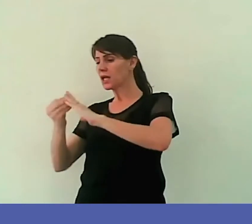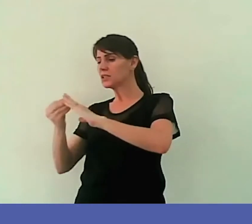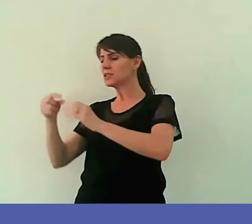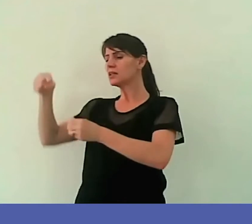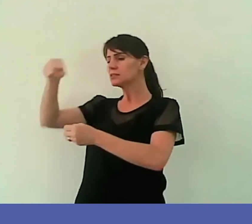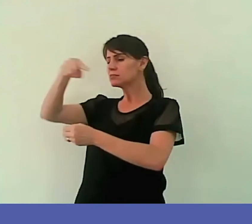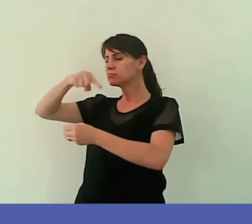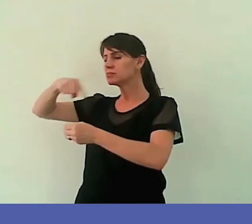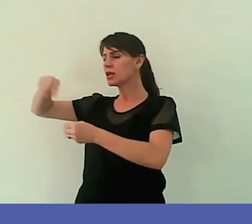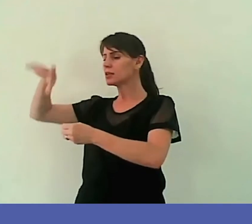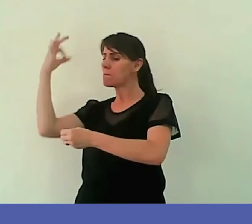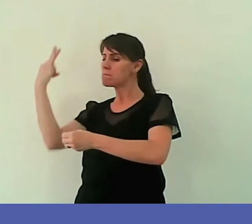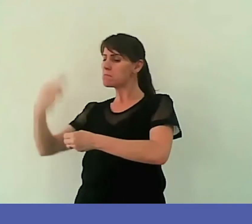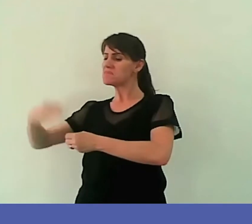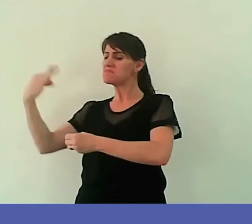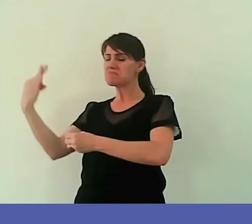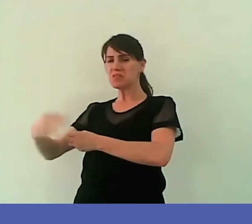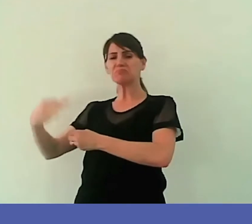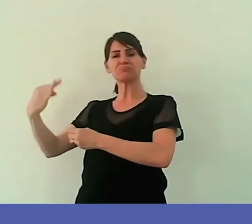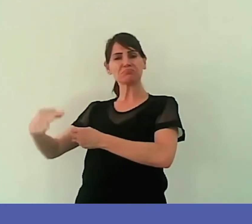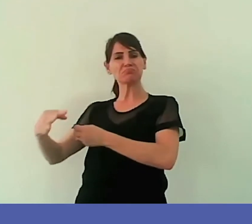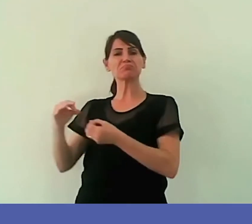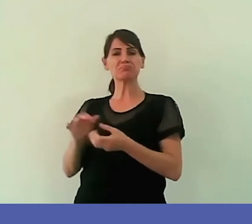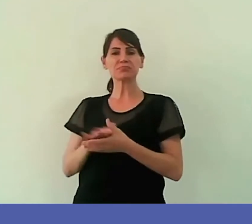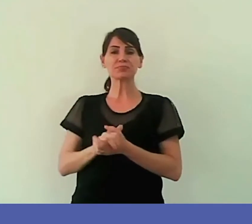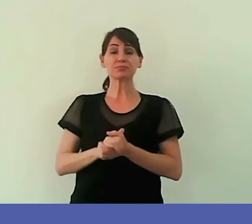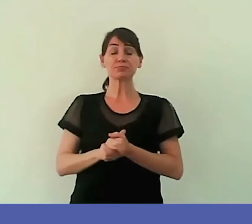defeito, né?